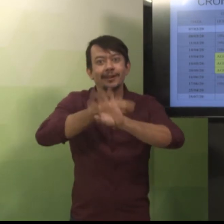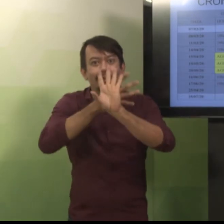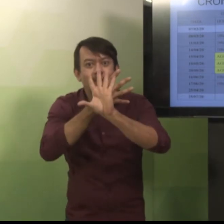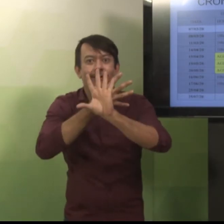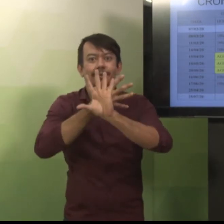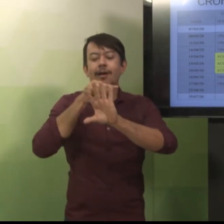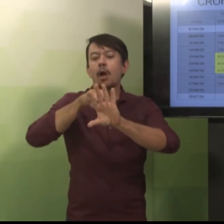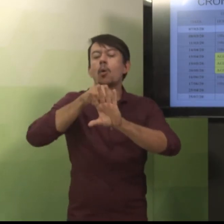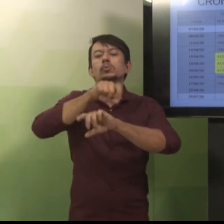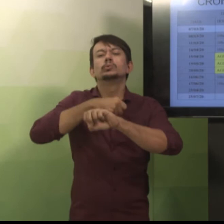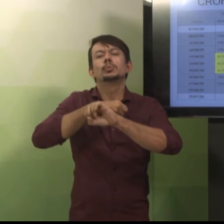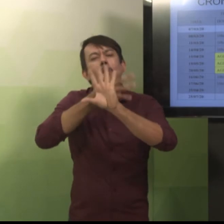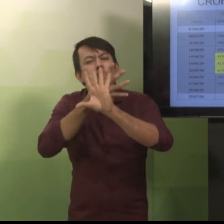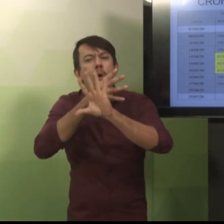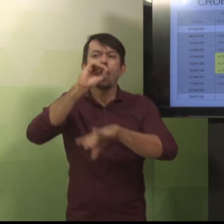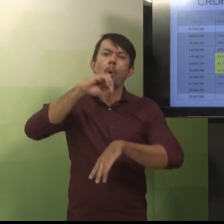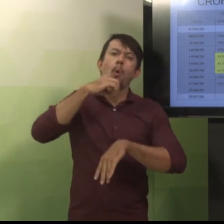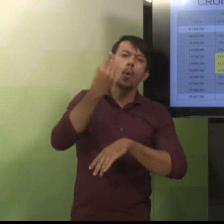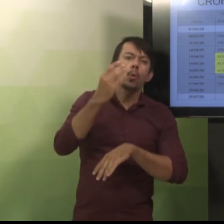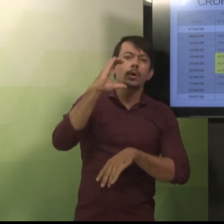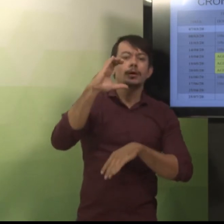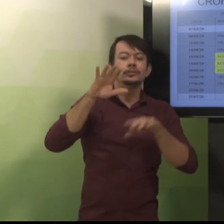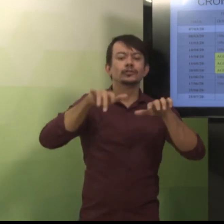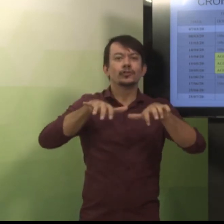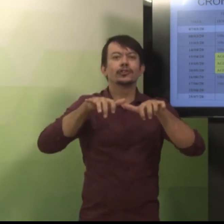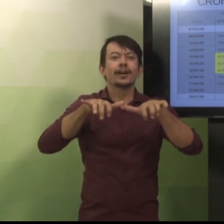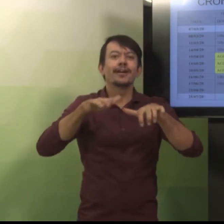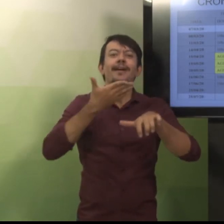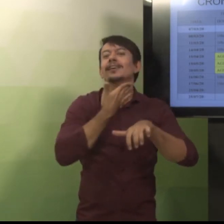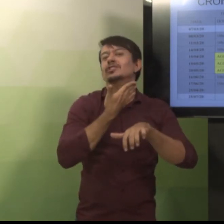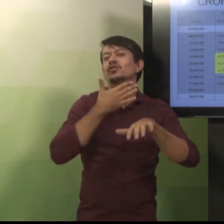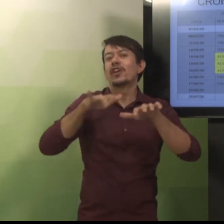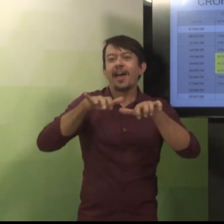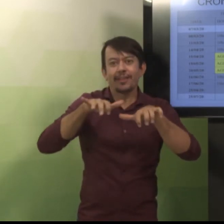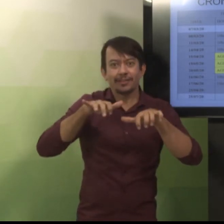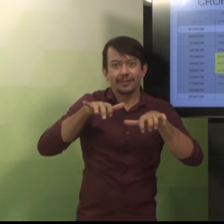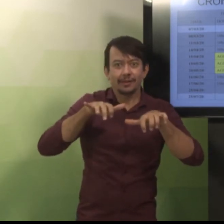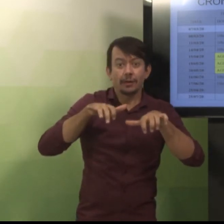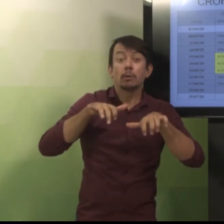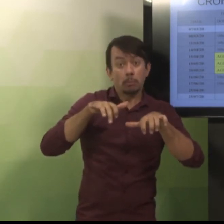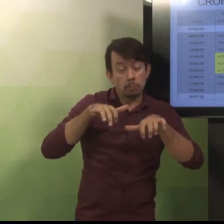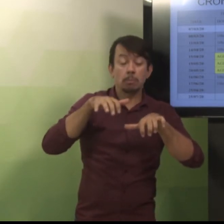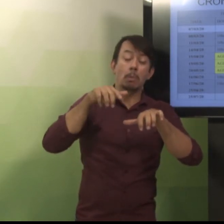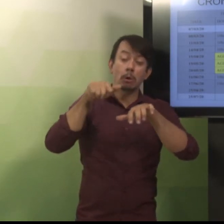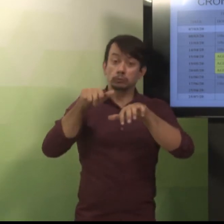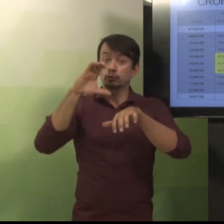Pode ser via webcam, chat,